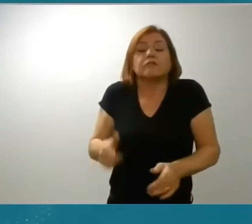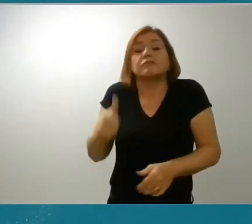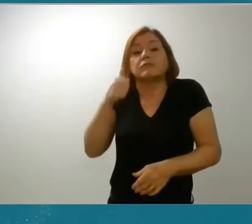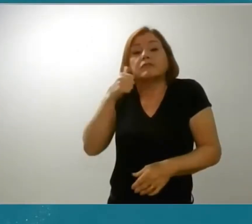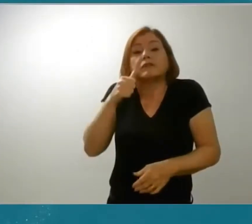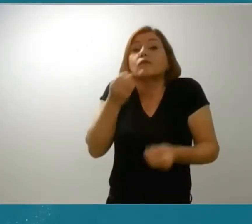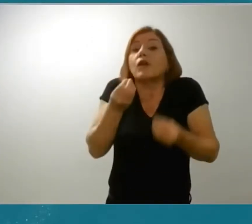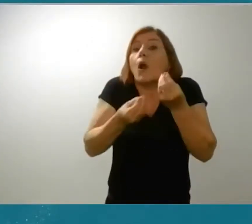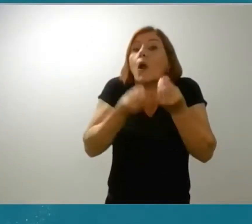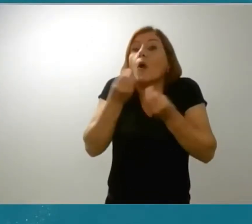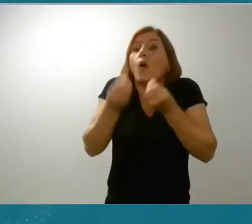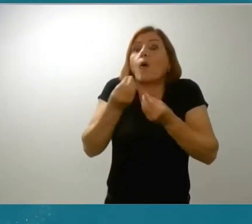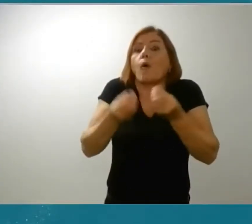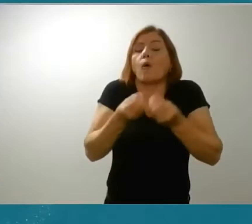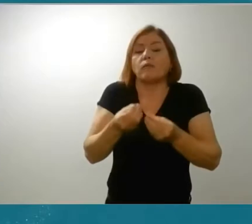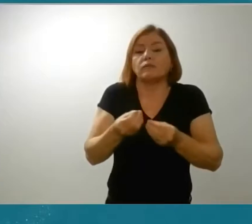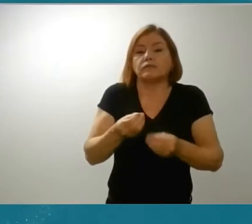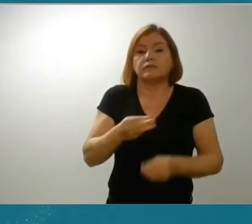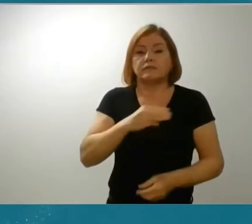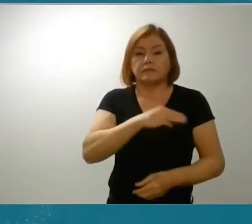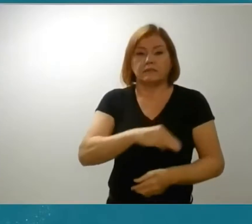Senhor Jesus.